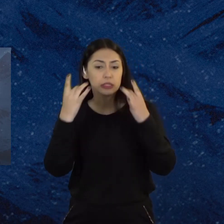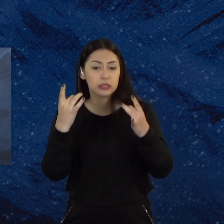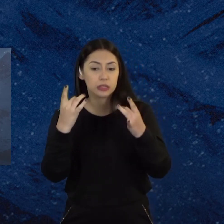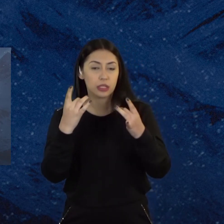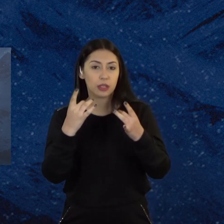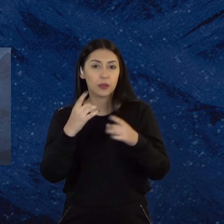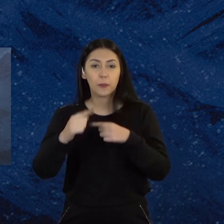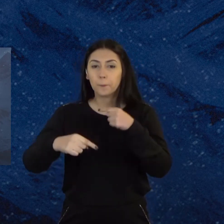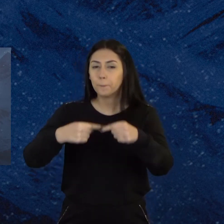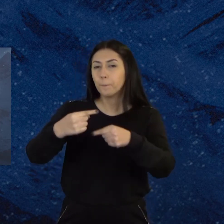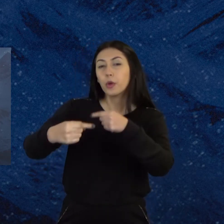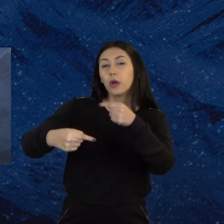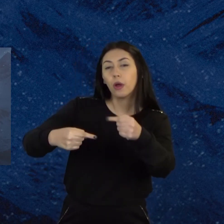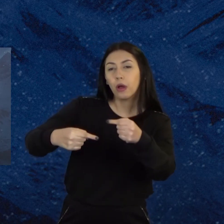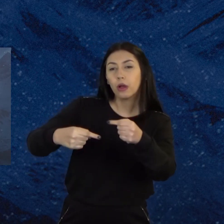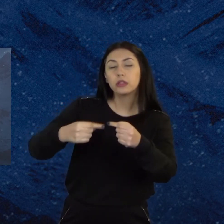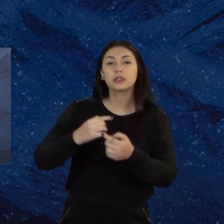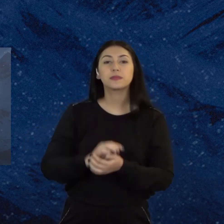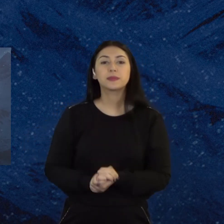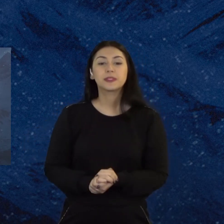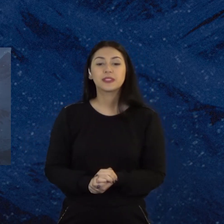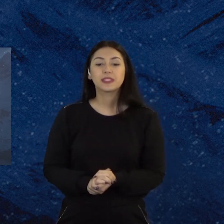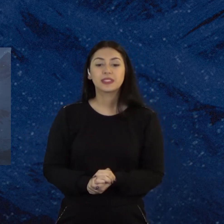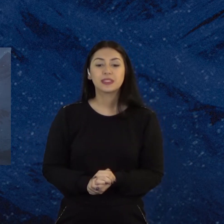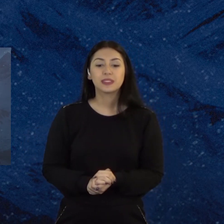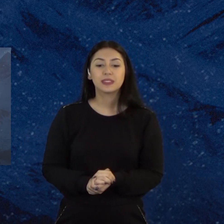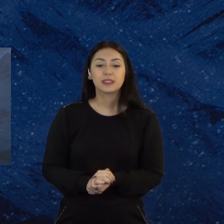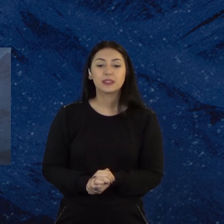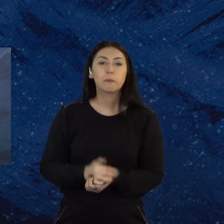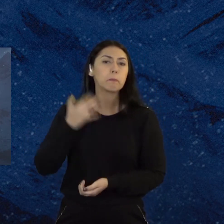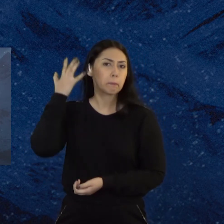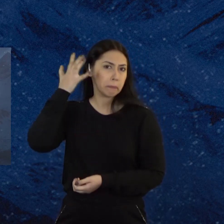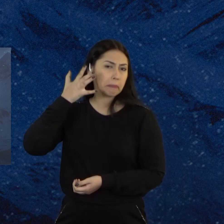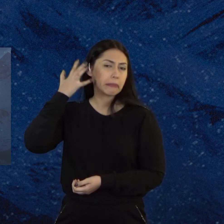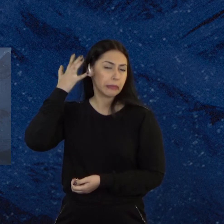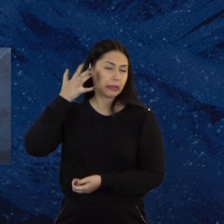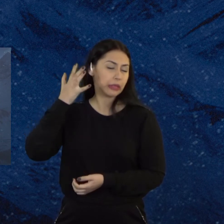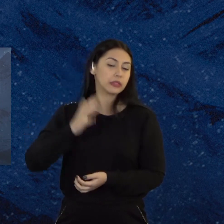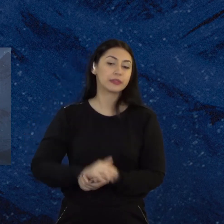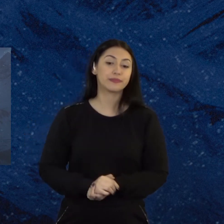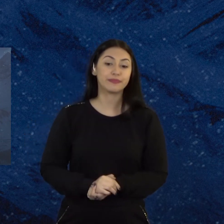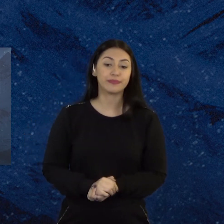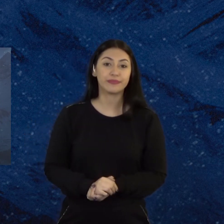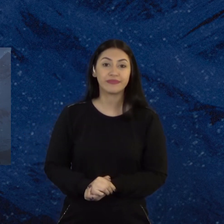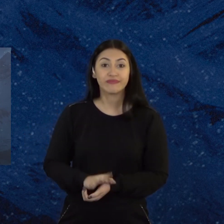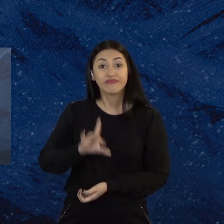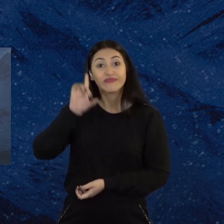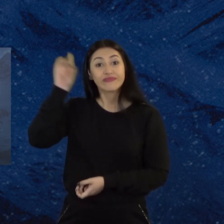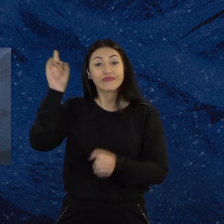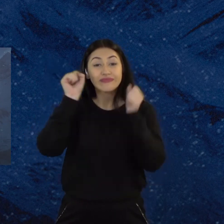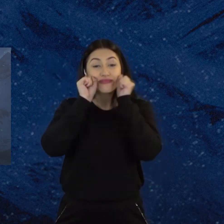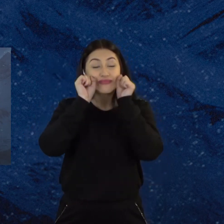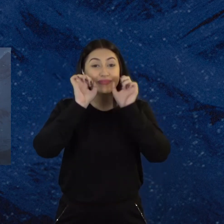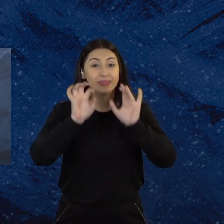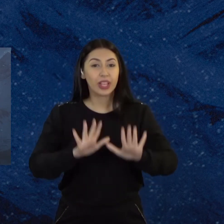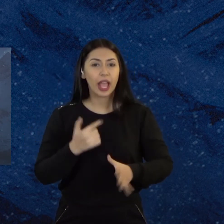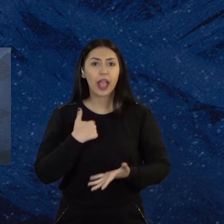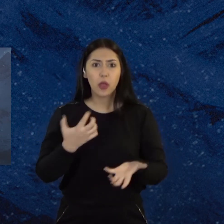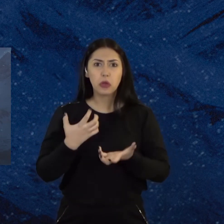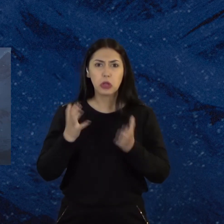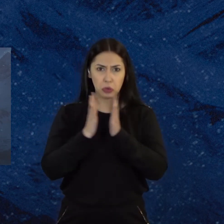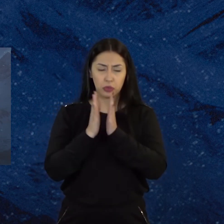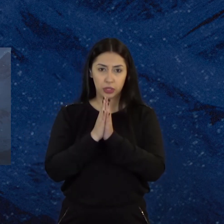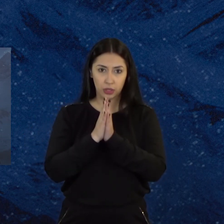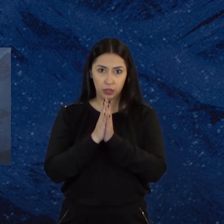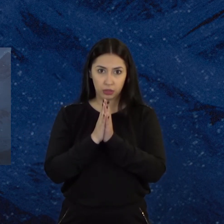os próximos eventos e as próximas mensagens. Que Deus abençoe você. Quero orar por você